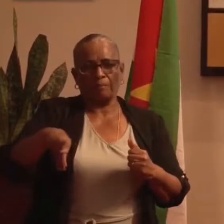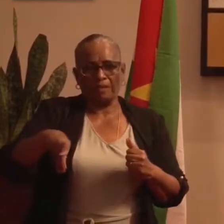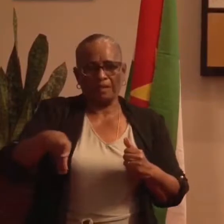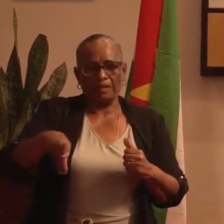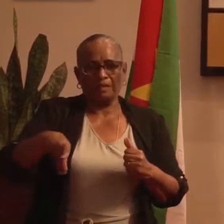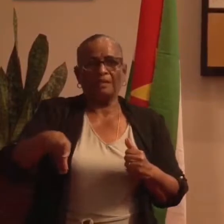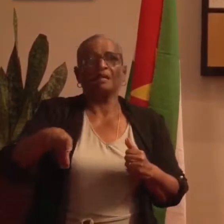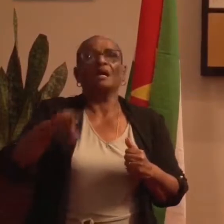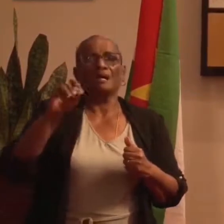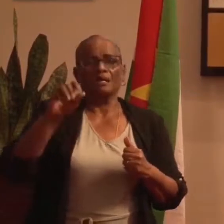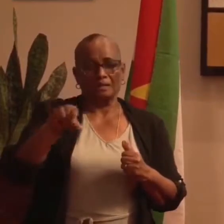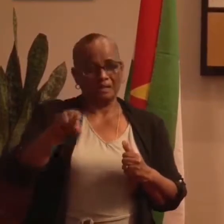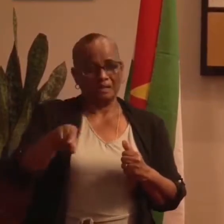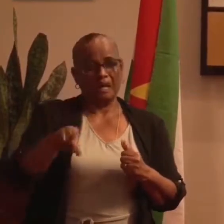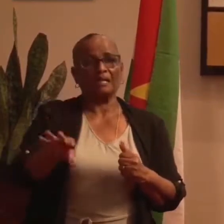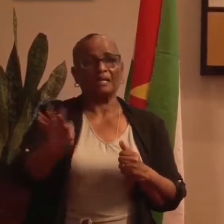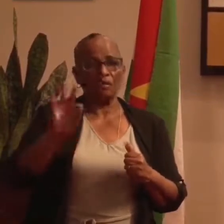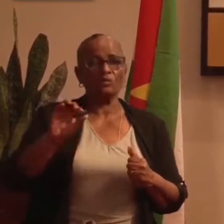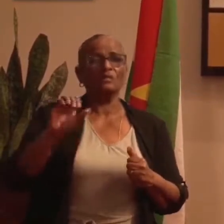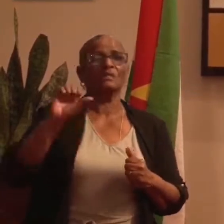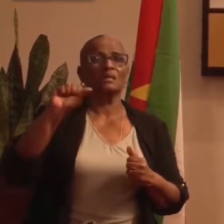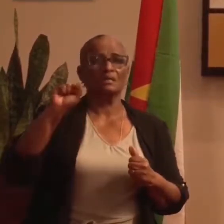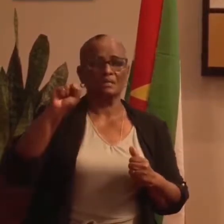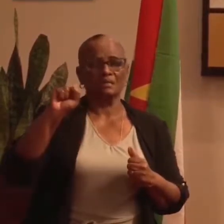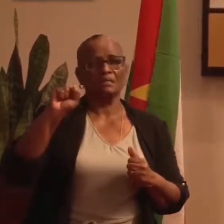En daar heb je Saskia Walden.